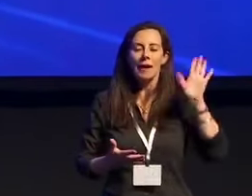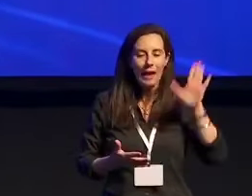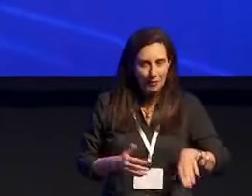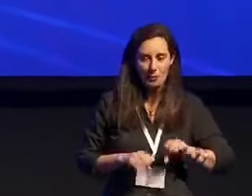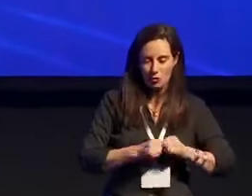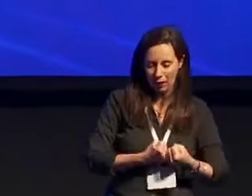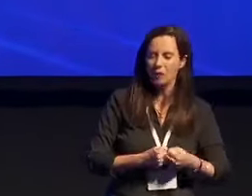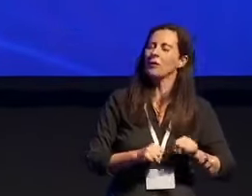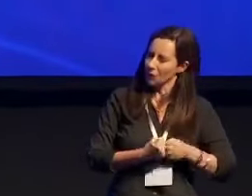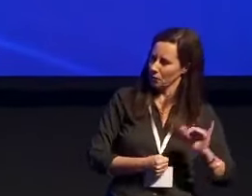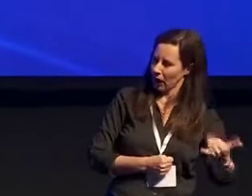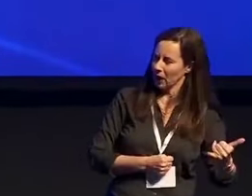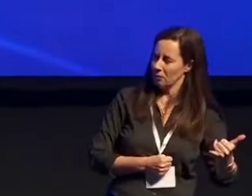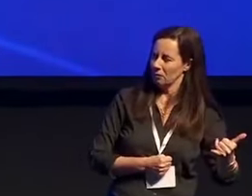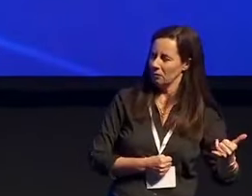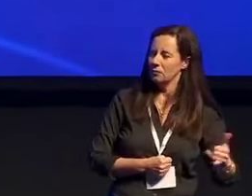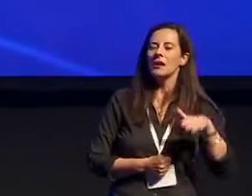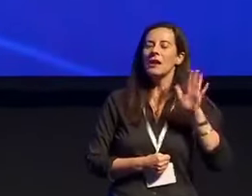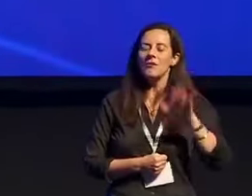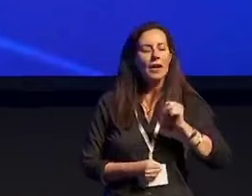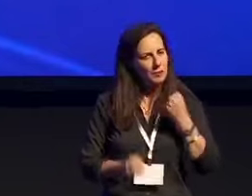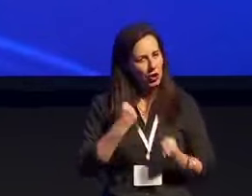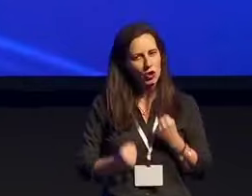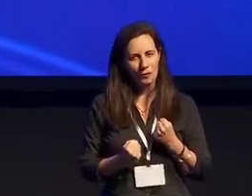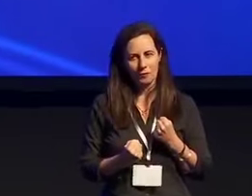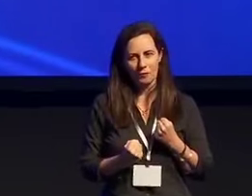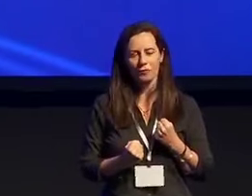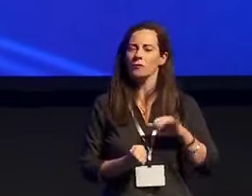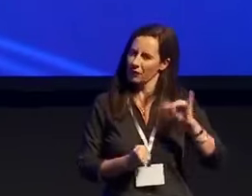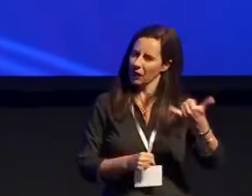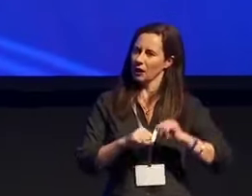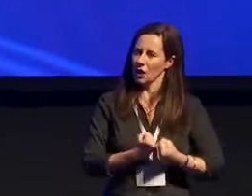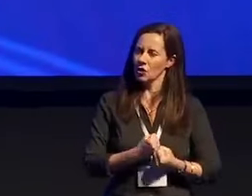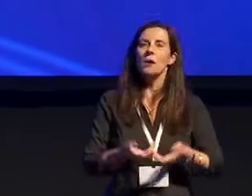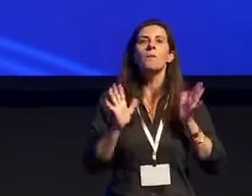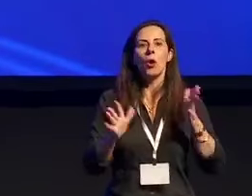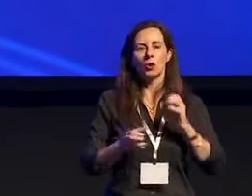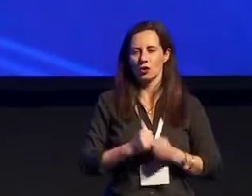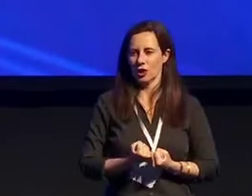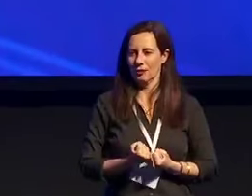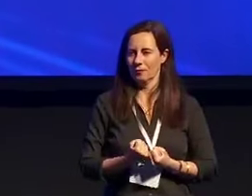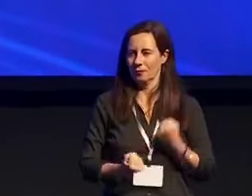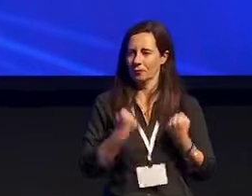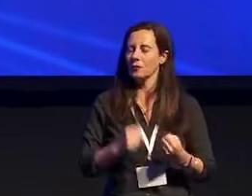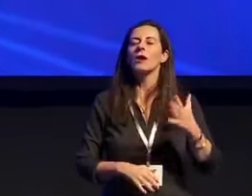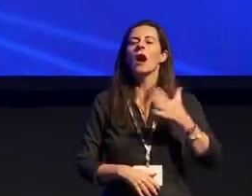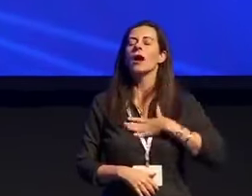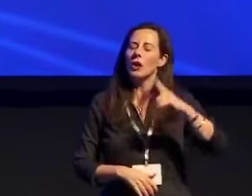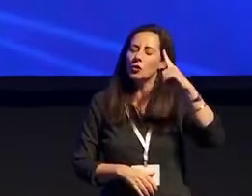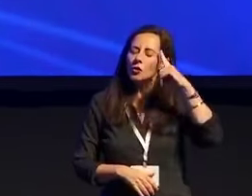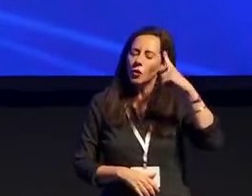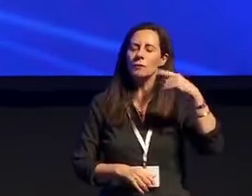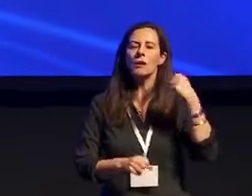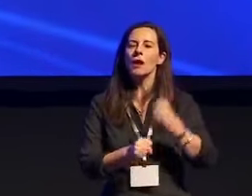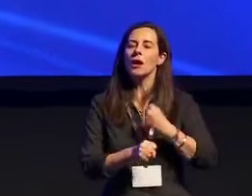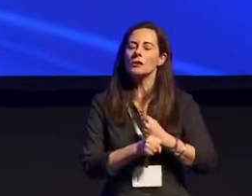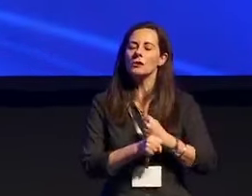נשברים ונשברים, וגם אם קשה וקשה, מאוד קשה, אנחנו יודעים לאסוף את